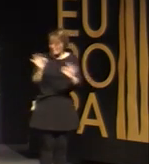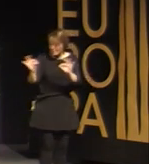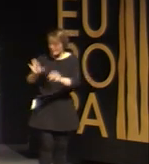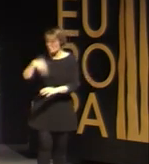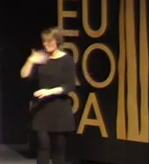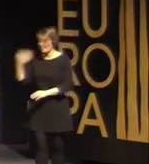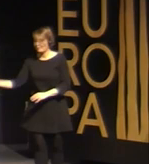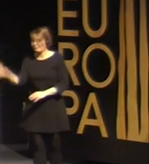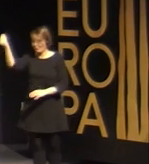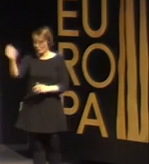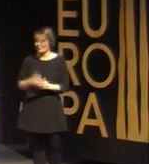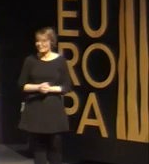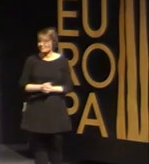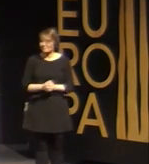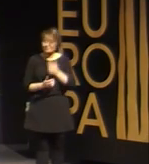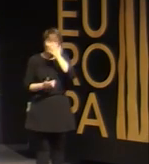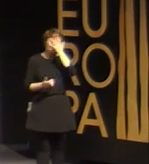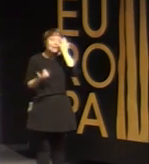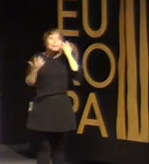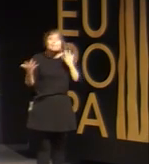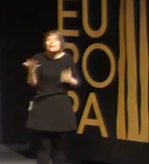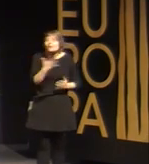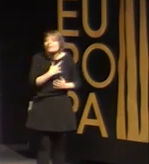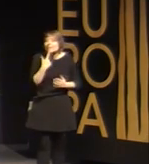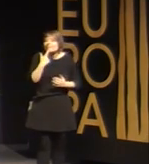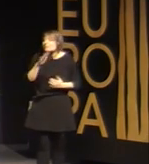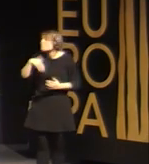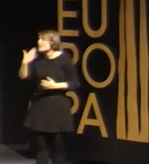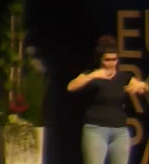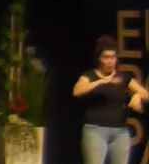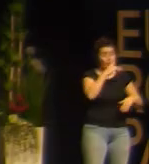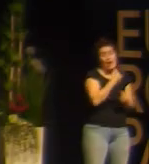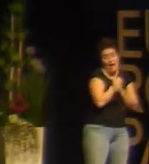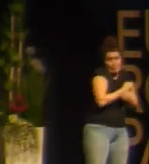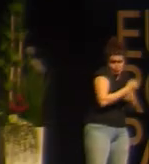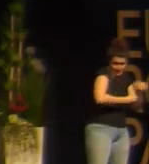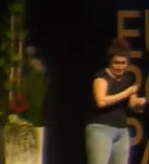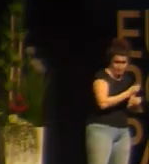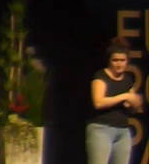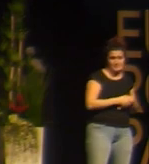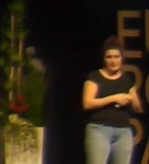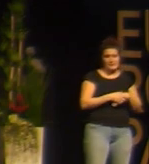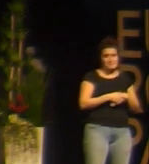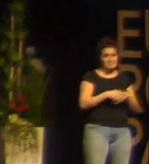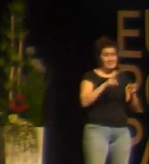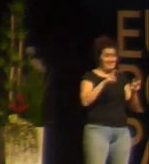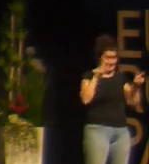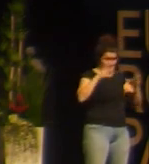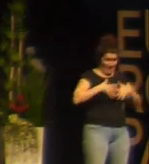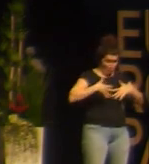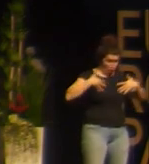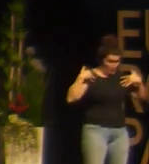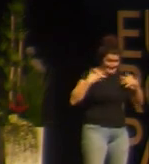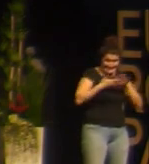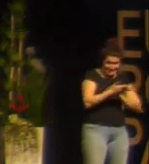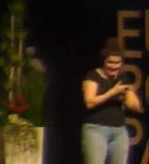para mañana pero que ni siquiera te preocupes por mañana la excelencia emocional es elegir la